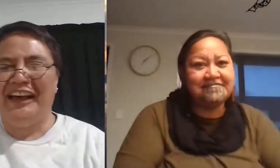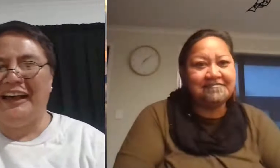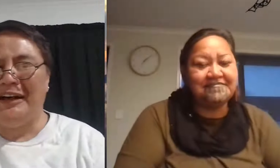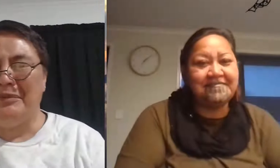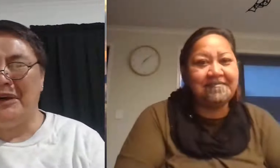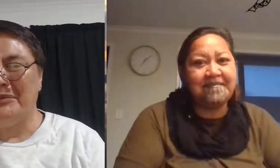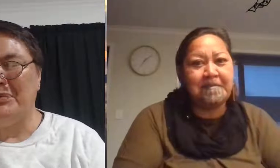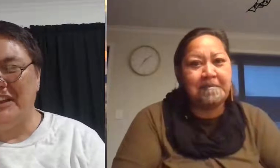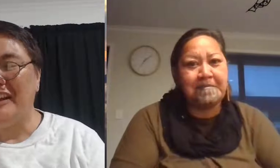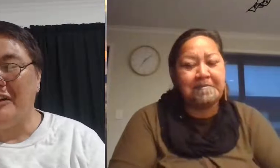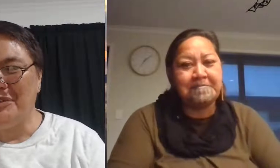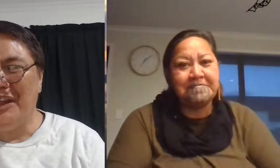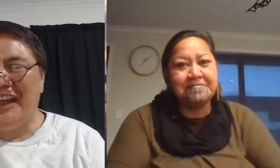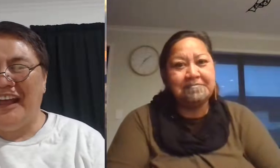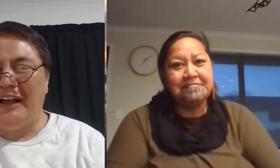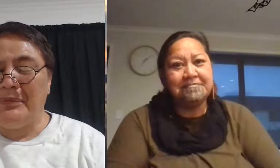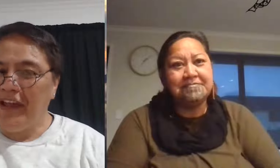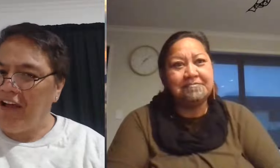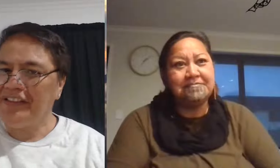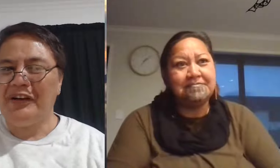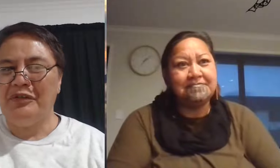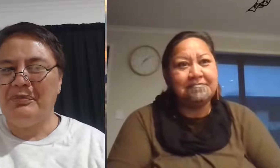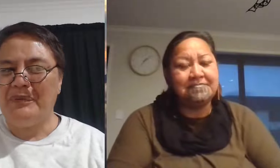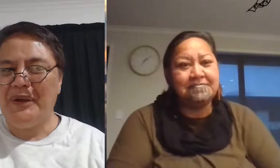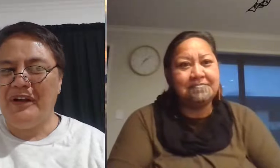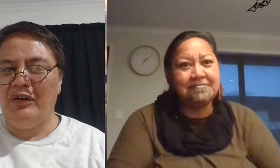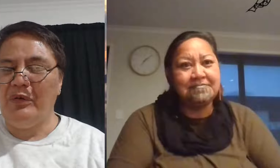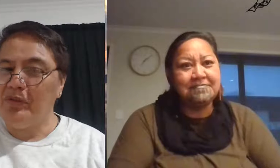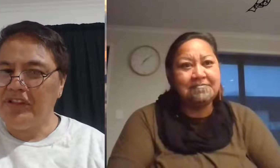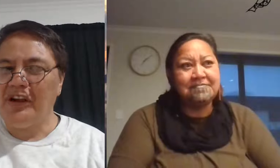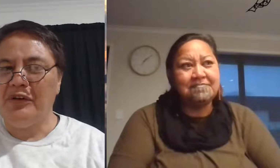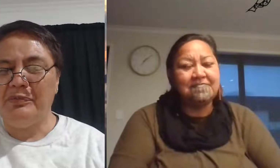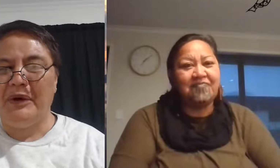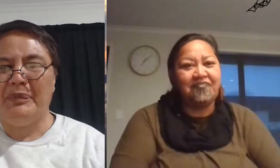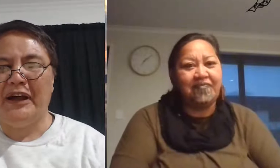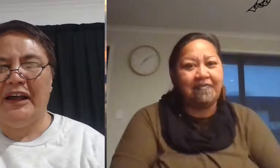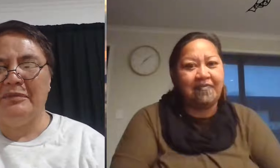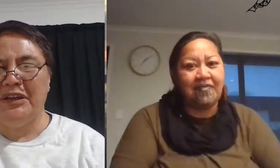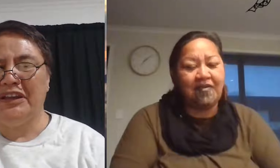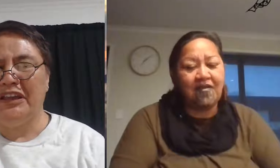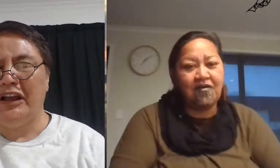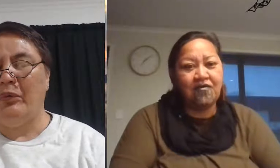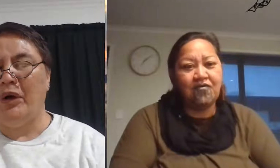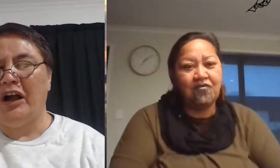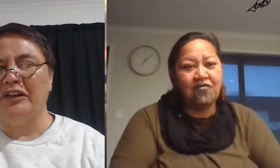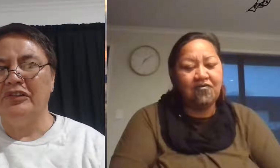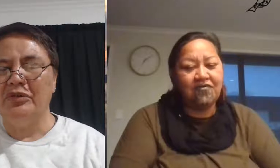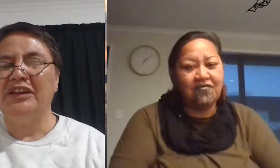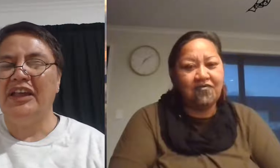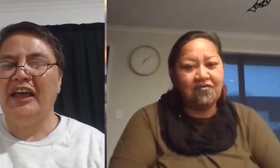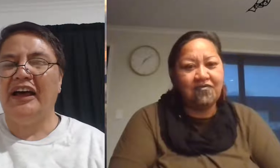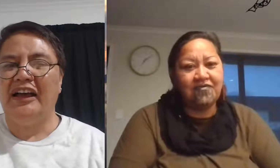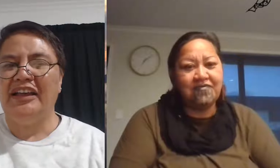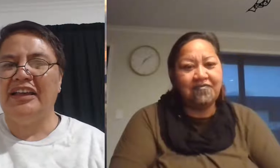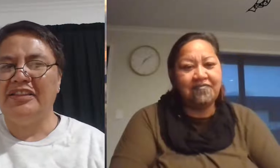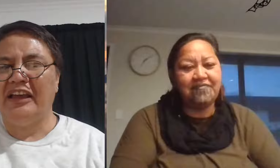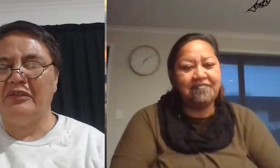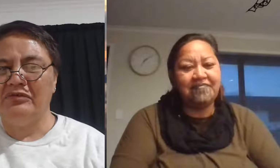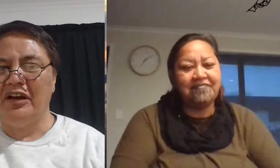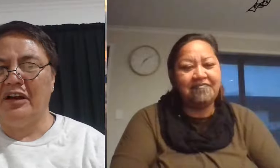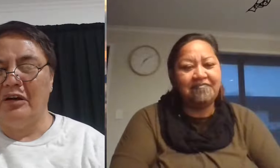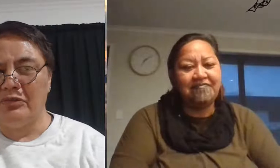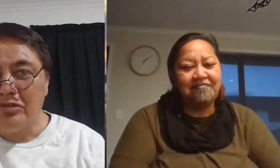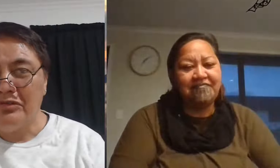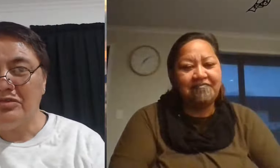tuakana, Mama Pirikahu. He aha te kaupapa, o ko te kaupapa me ki rā wakanui I